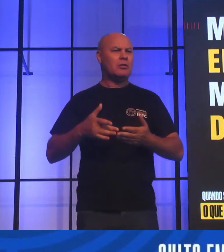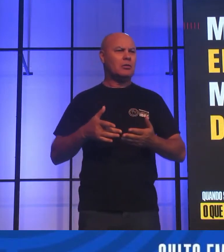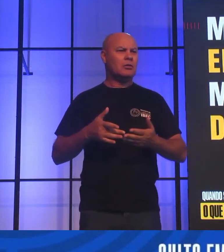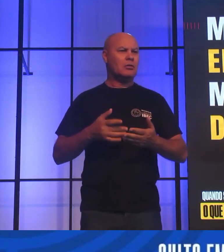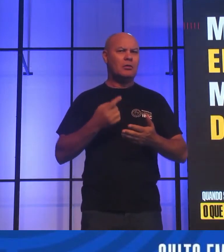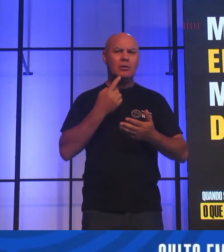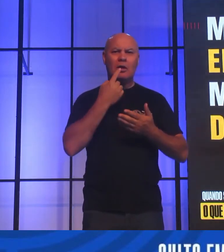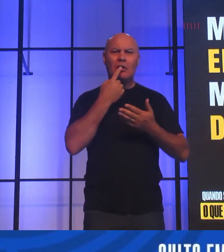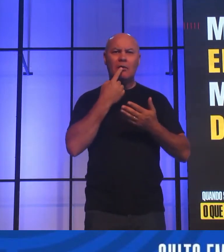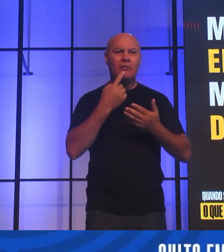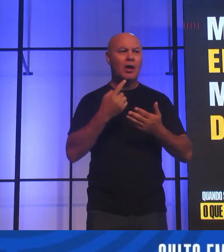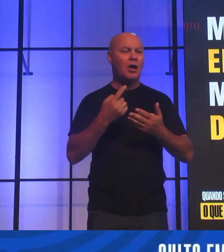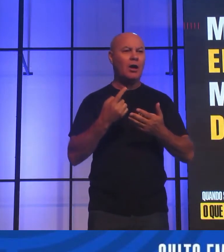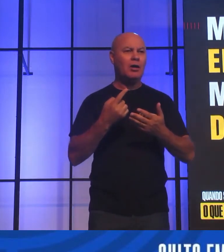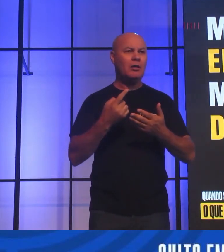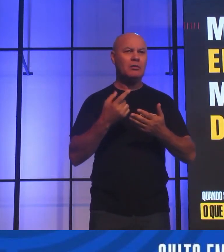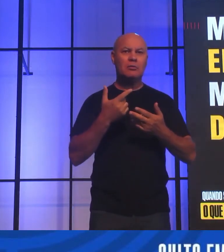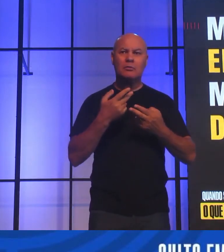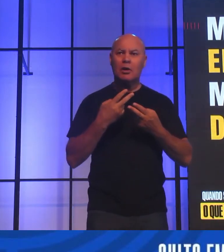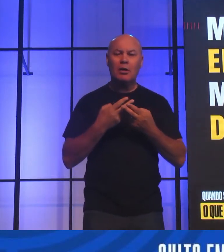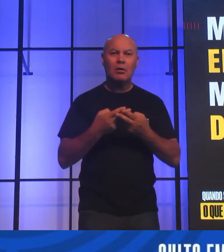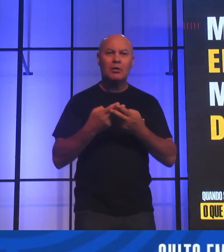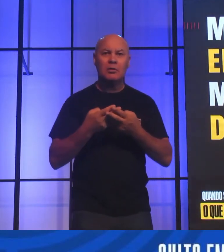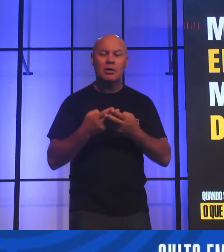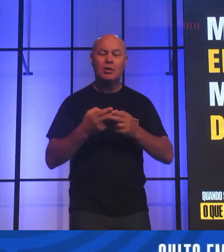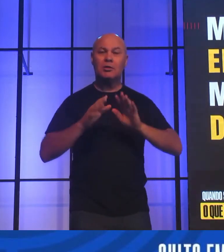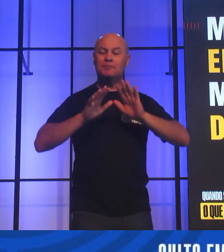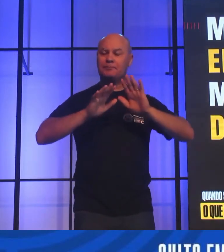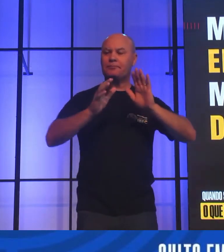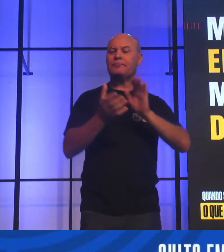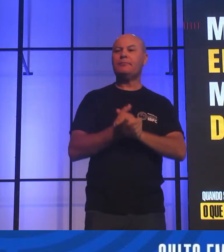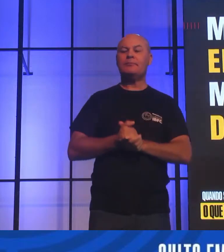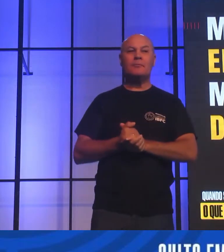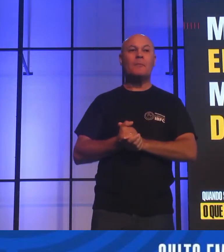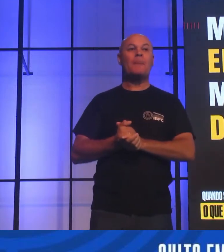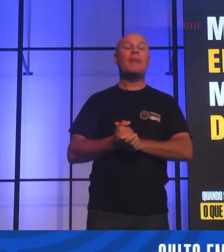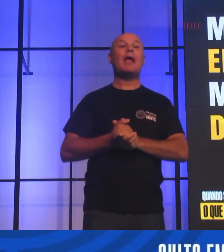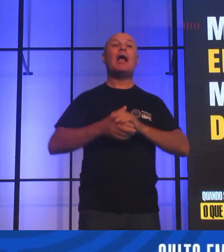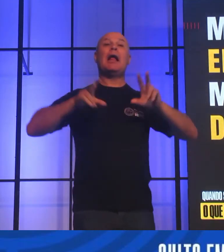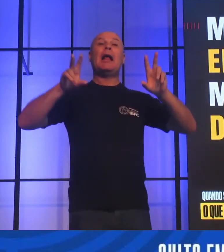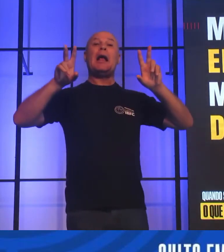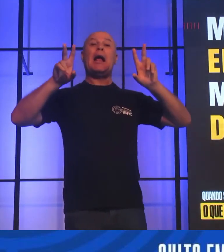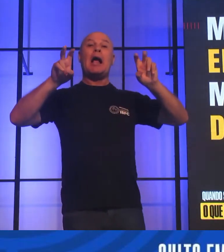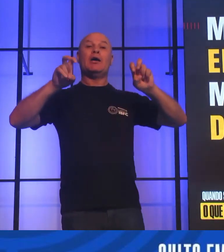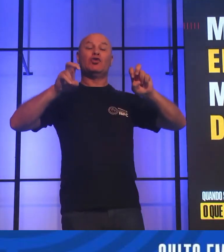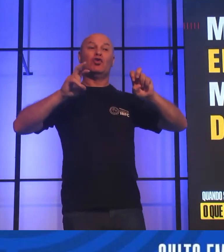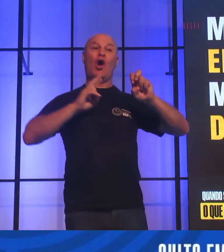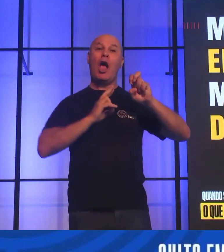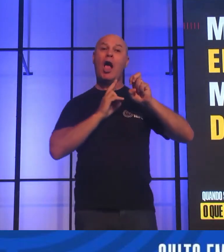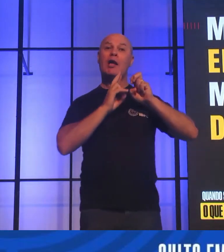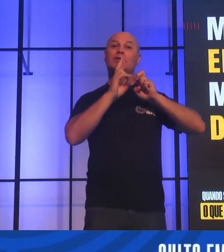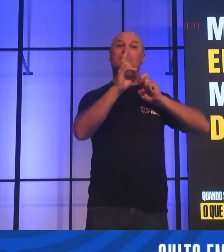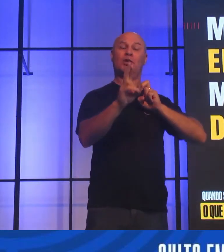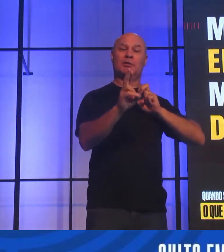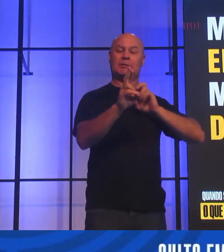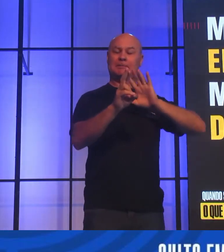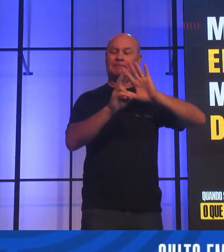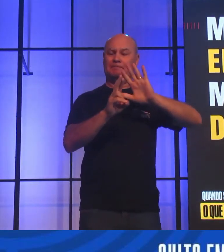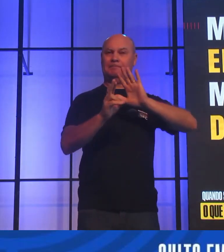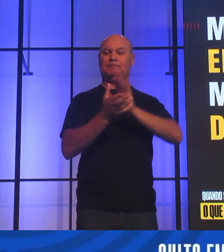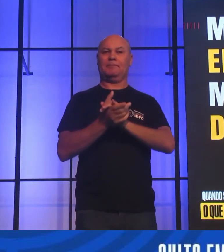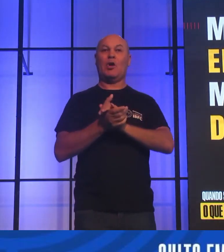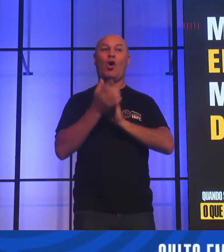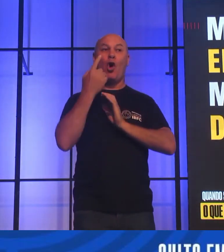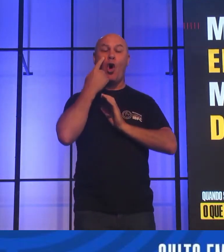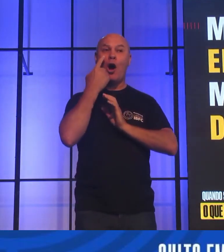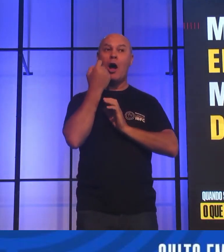E quando eu falo de reação, eu estou falando de reações externas. Algumas pessoas